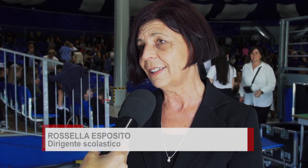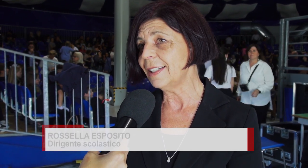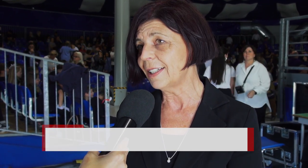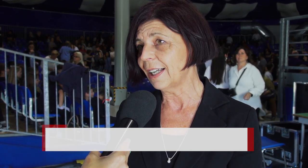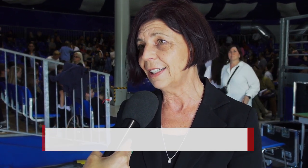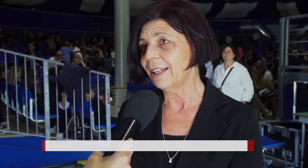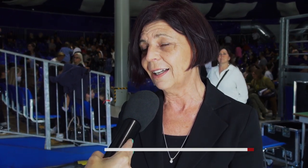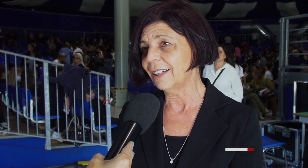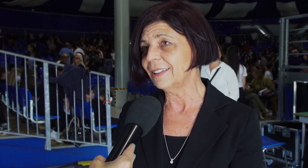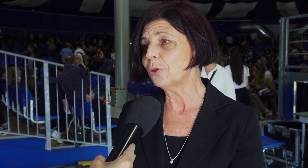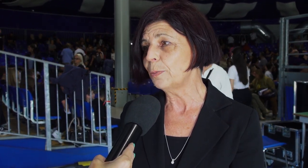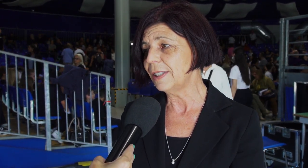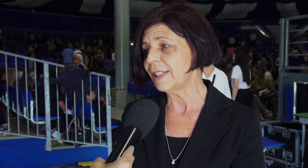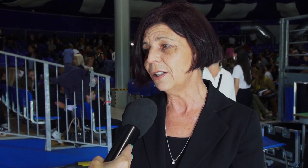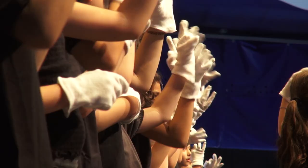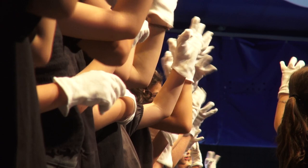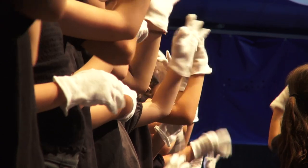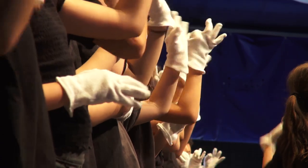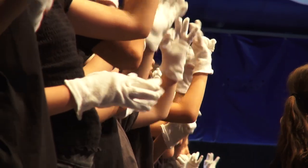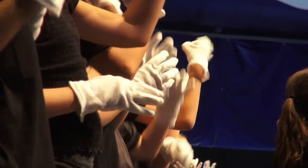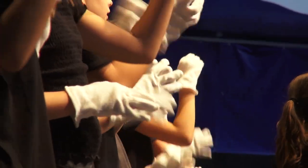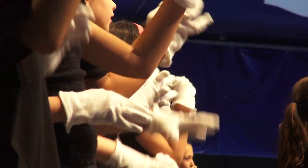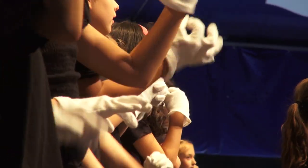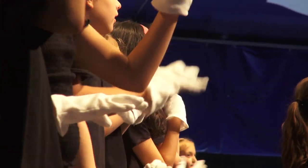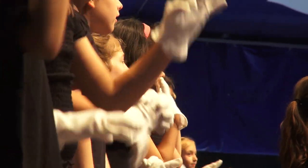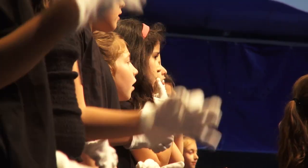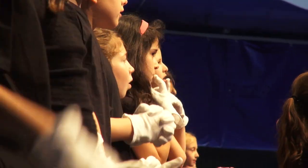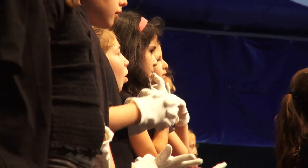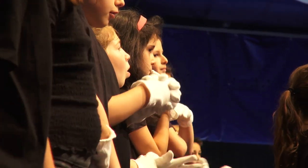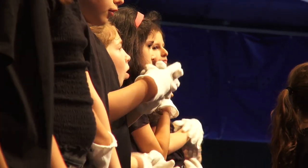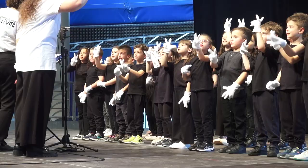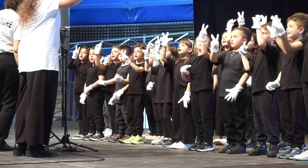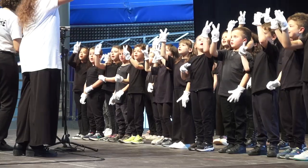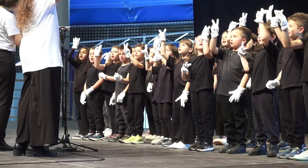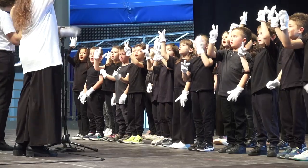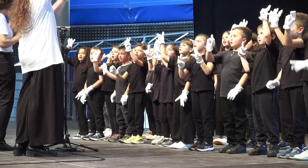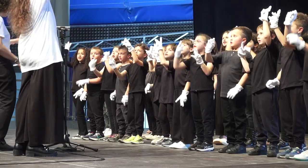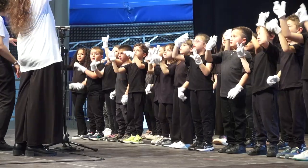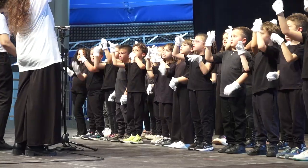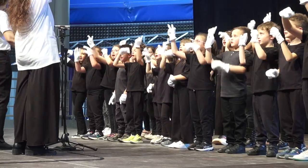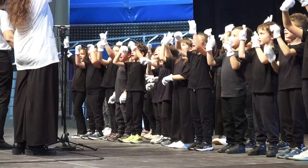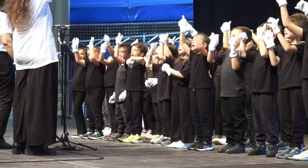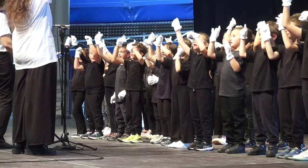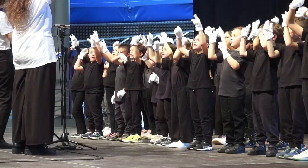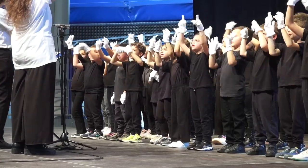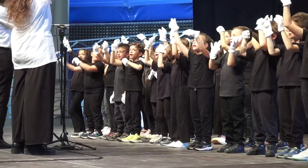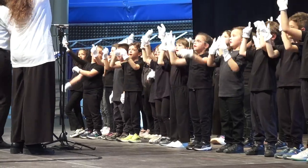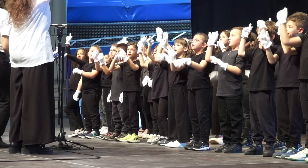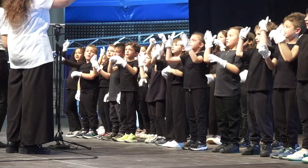artistica del comprensivo. Nel corso dell'anno gli alunni si sono preparati assieme all'associazione Voce in Canto. Lo scopo è stato